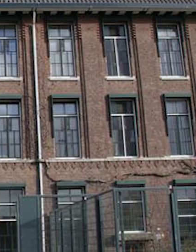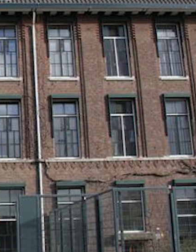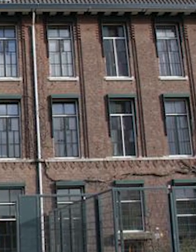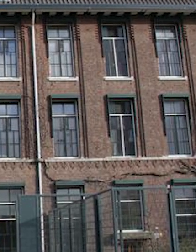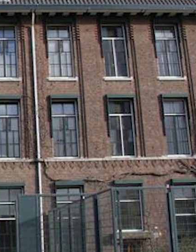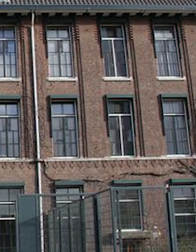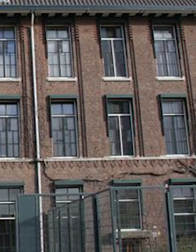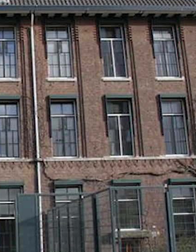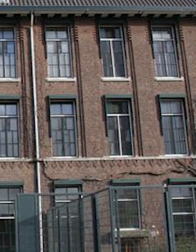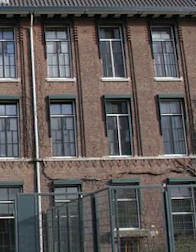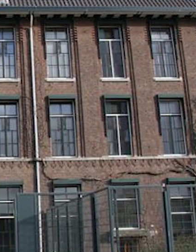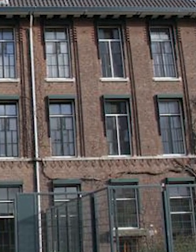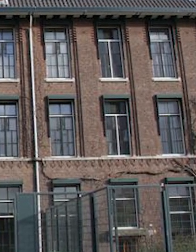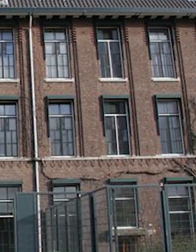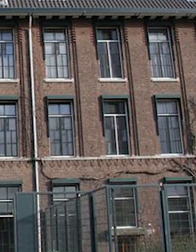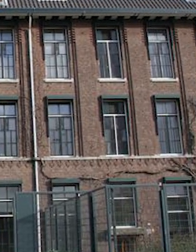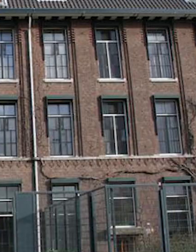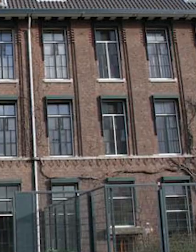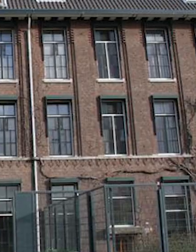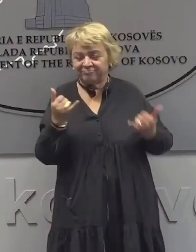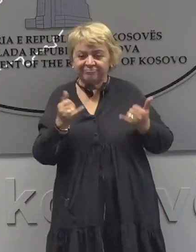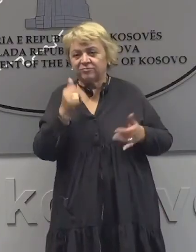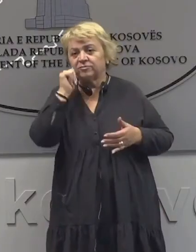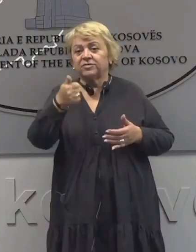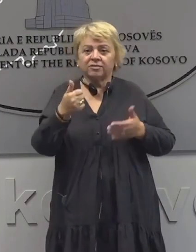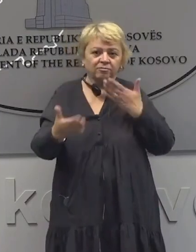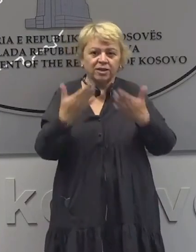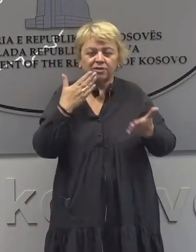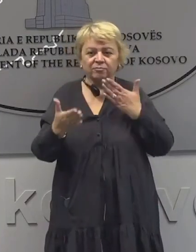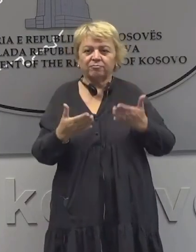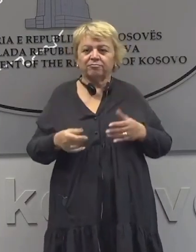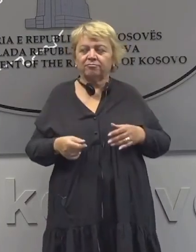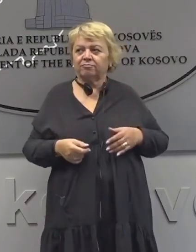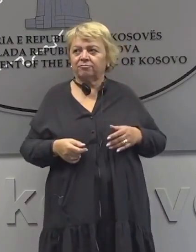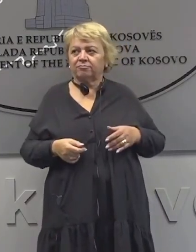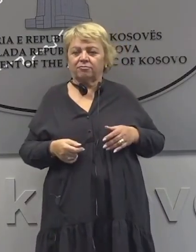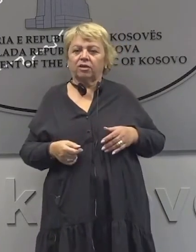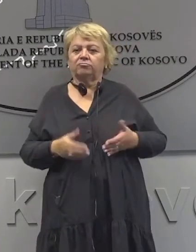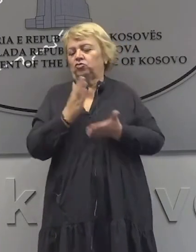speciale, duke thënë se qëndrimi i tij nuk ka ndryshuar dhe se ky institucion nuk ka transparencë.